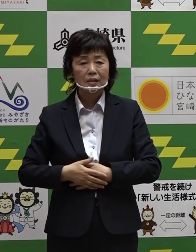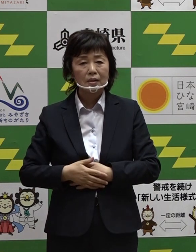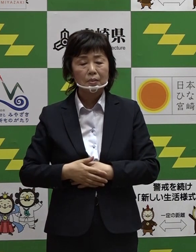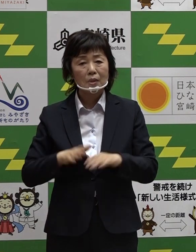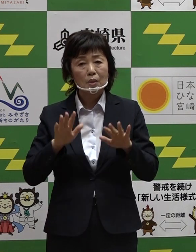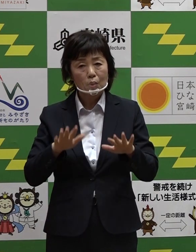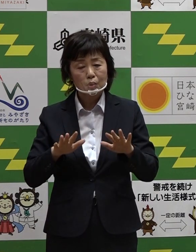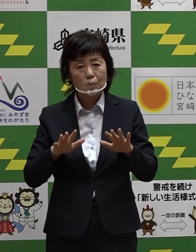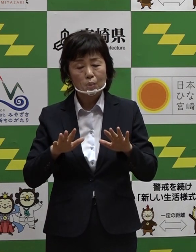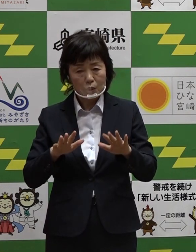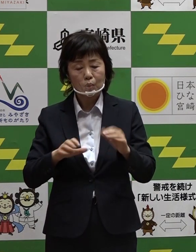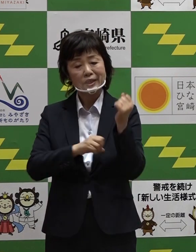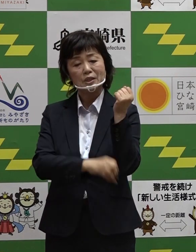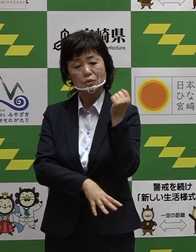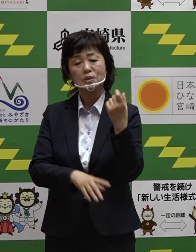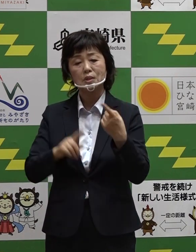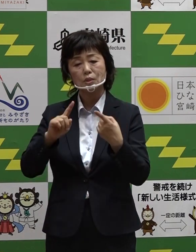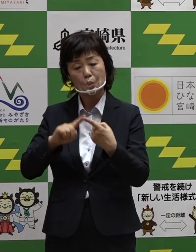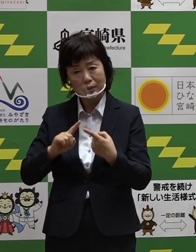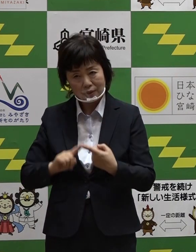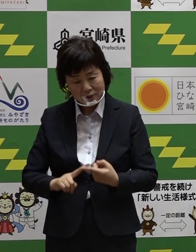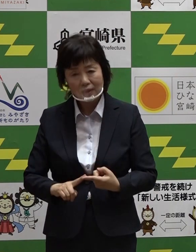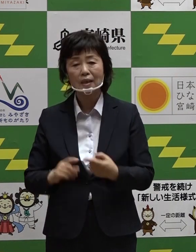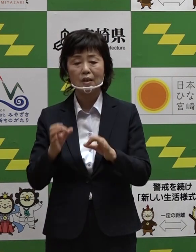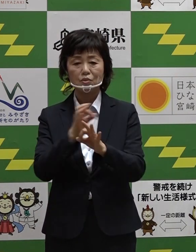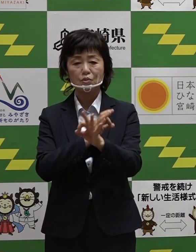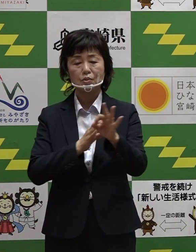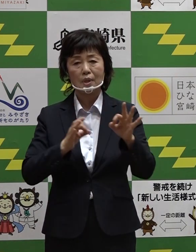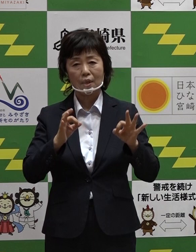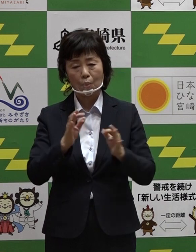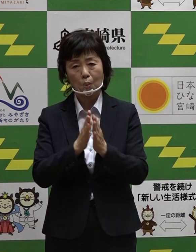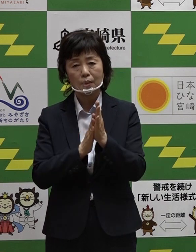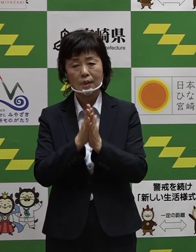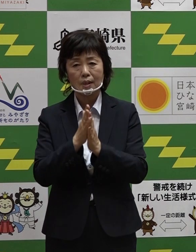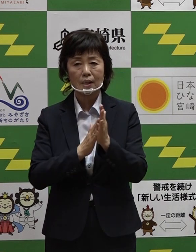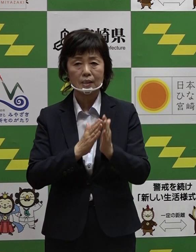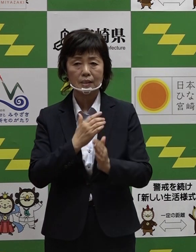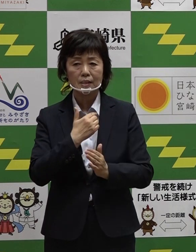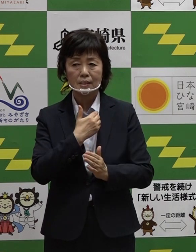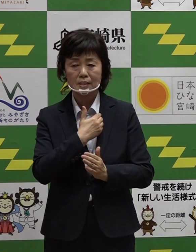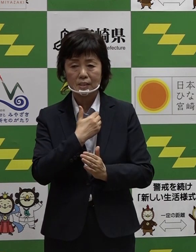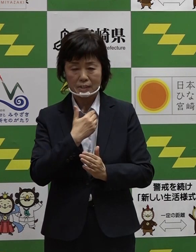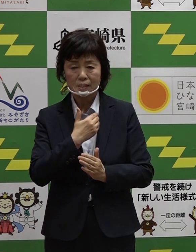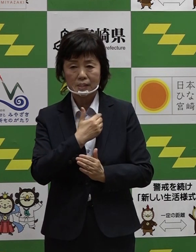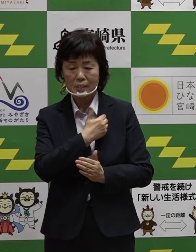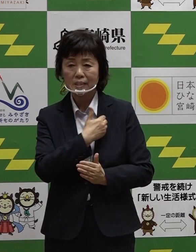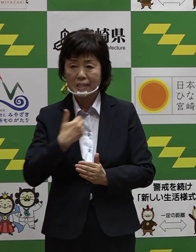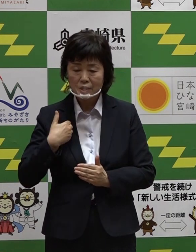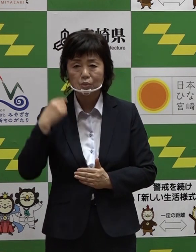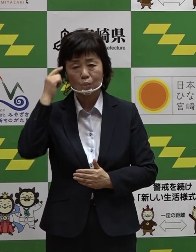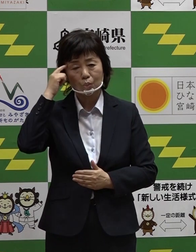まあ、この基準に沿ってですね、運営していただければそれもできるということになります。